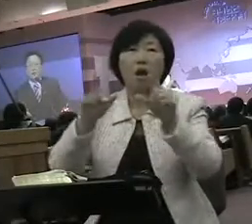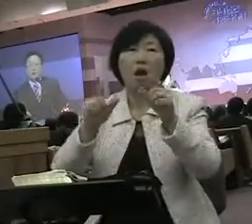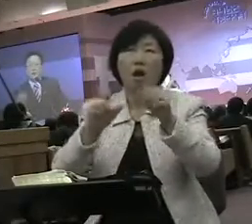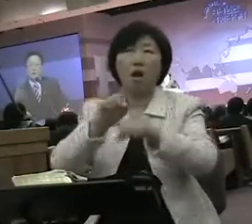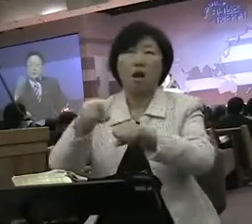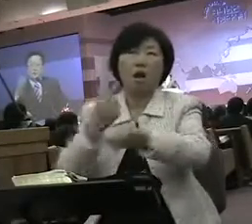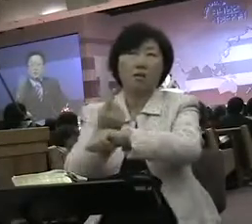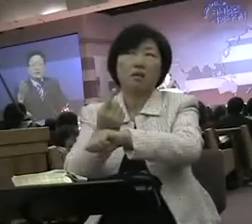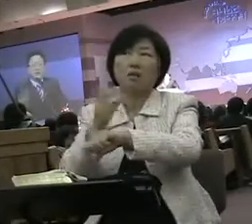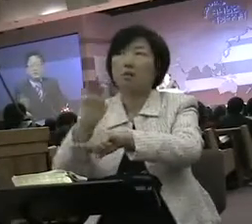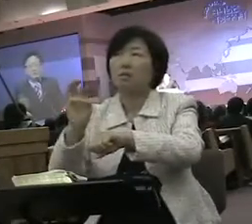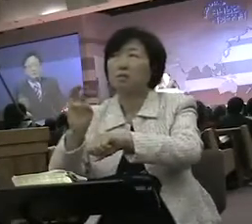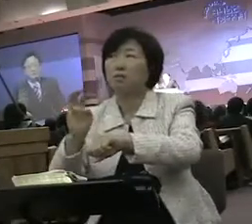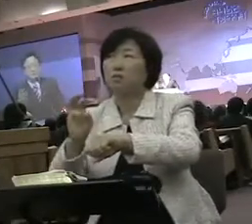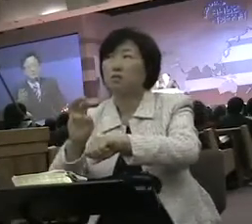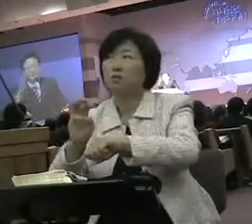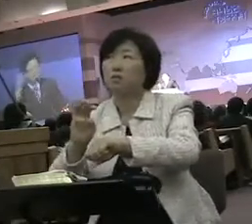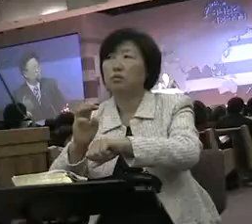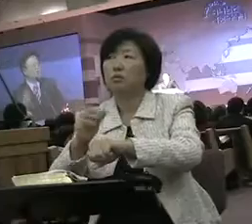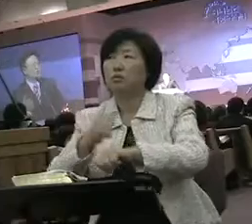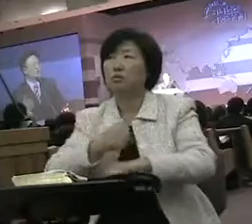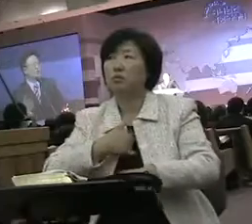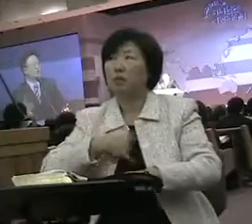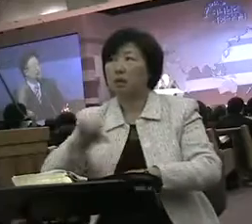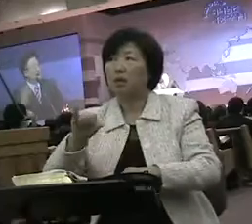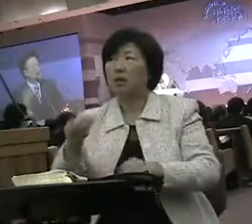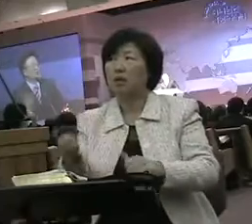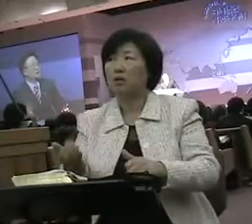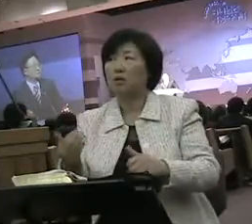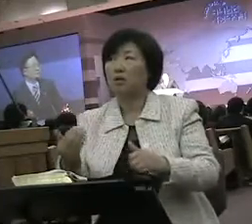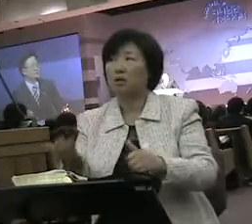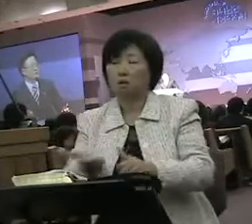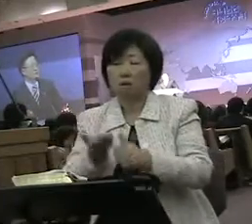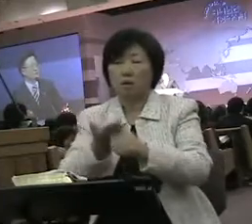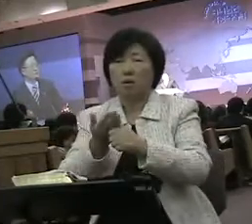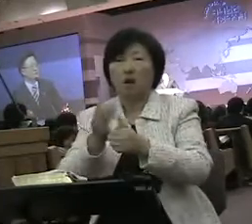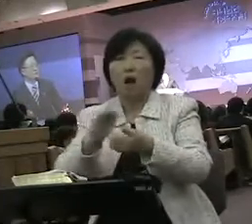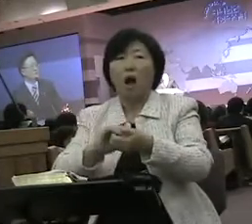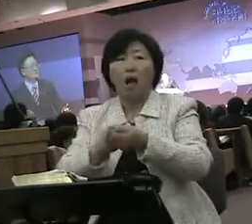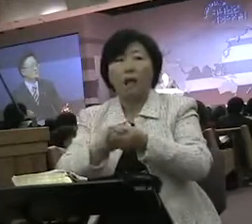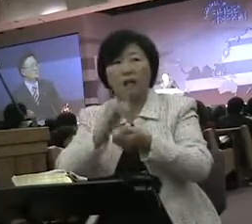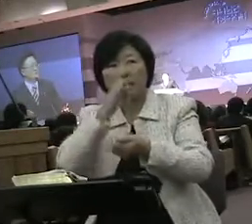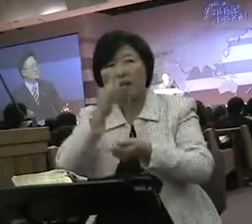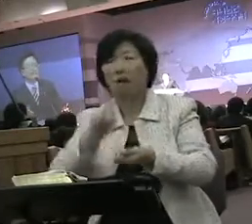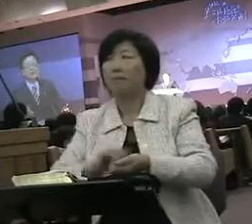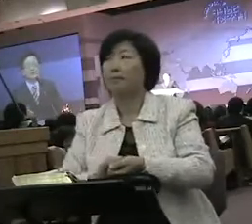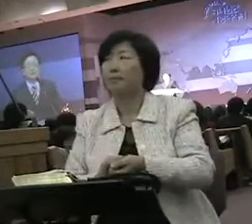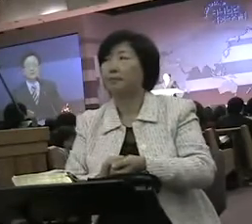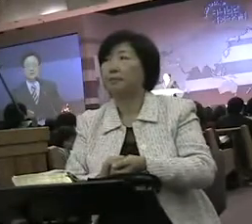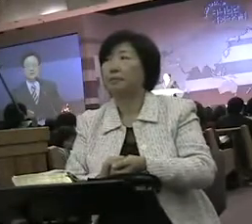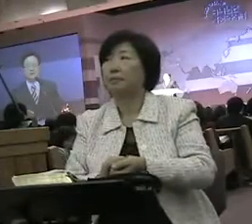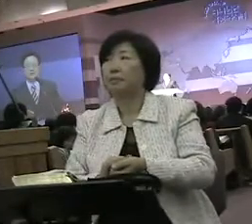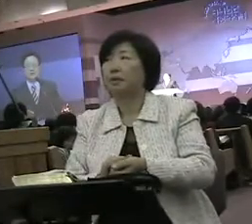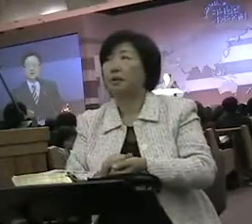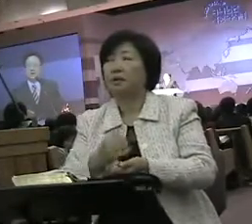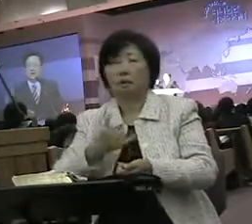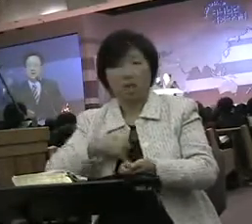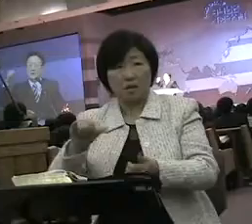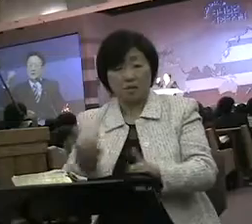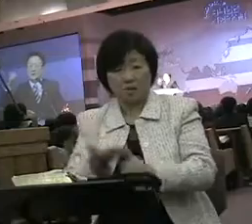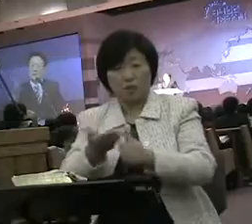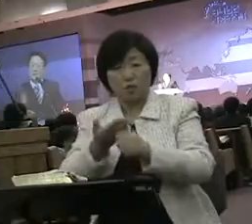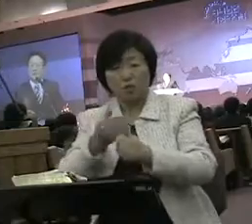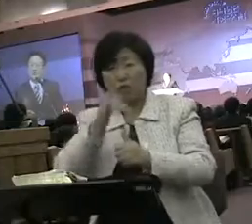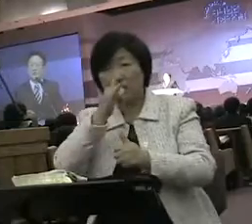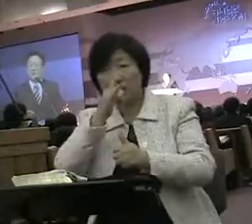반으로 우리 자녀들을 키울 수 있는데 한계가 있습니다. 한계가 있습니다.